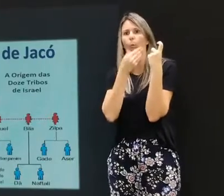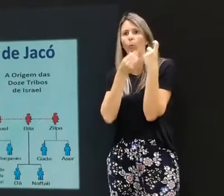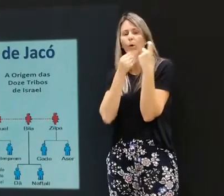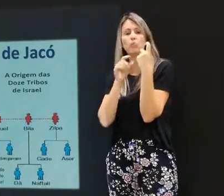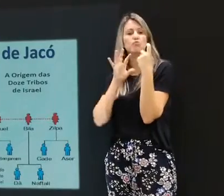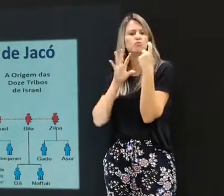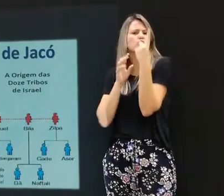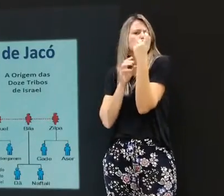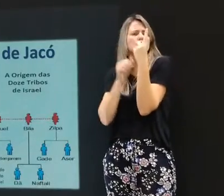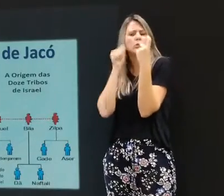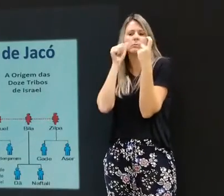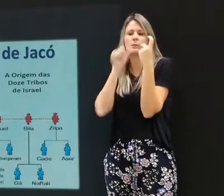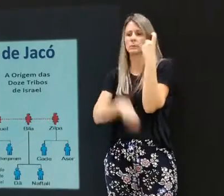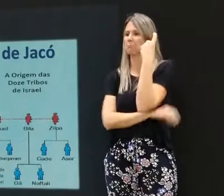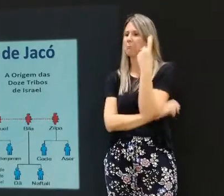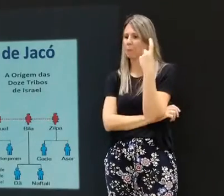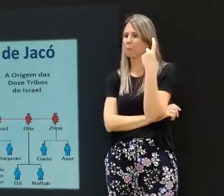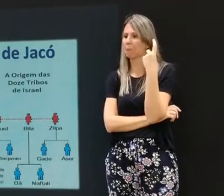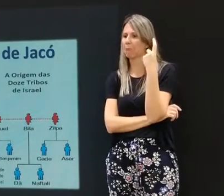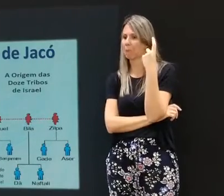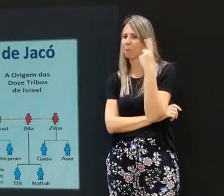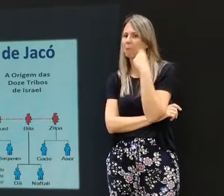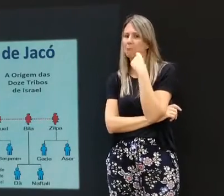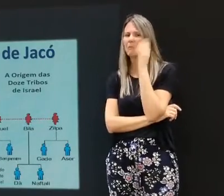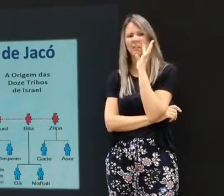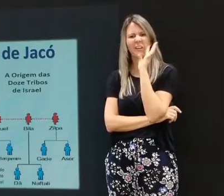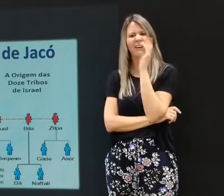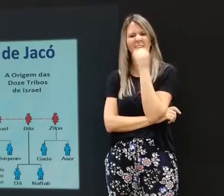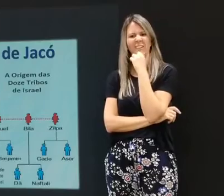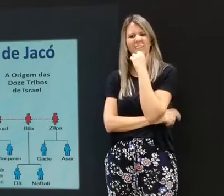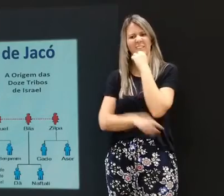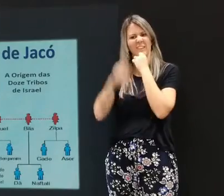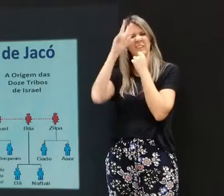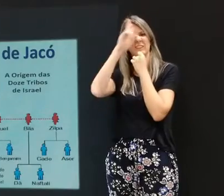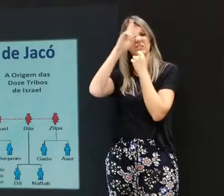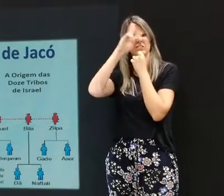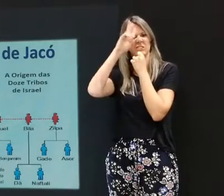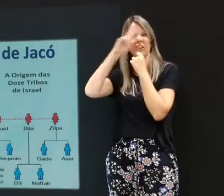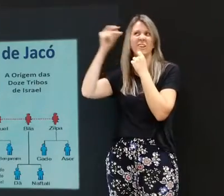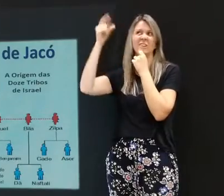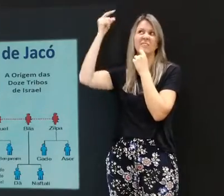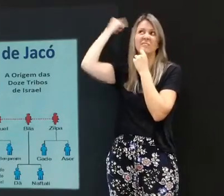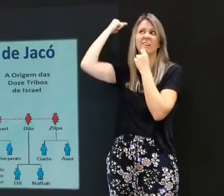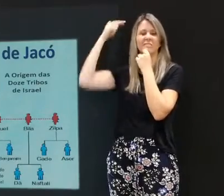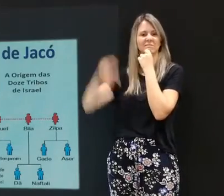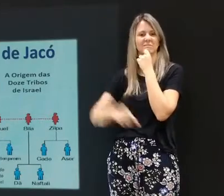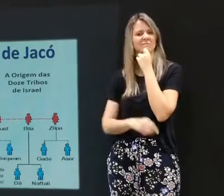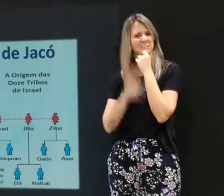eram homens, mas a única menina era Diná. Que legal, né? Que história curiosa, na verdade. Isso é muito tempo